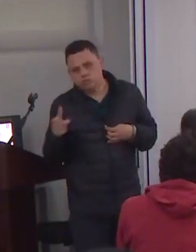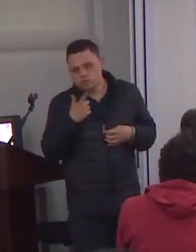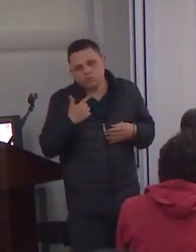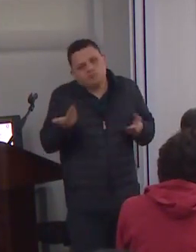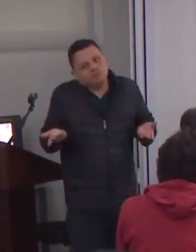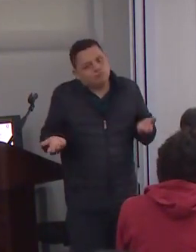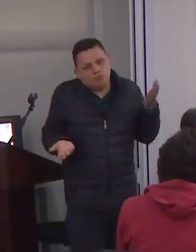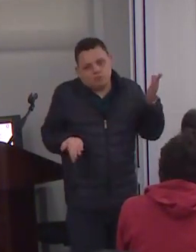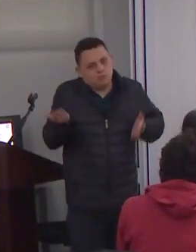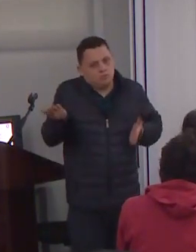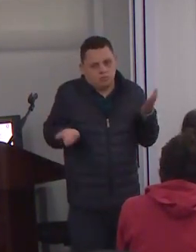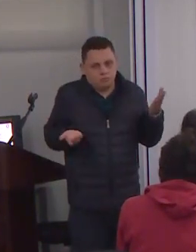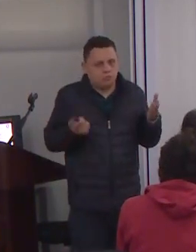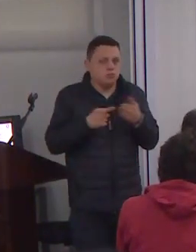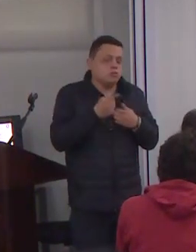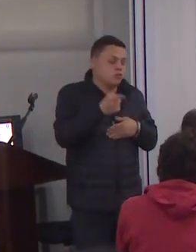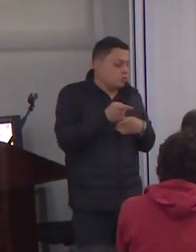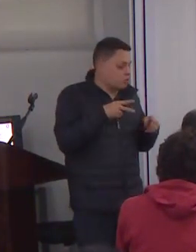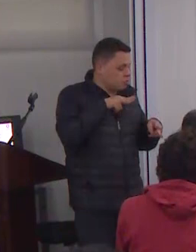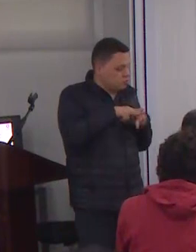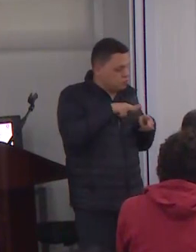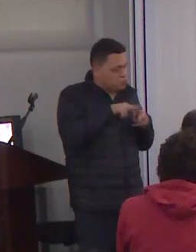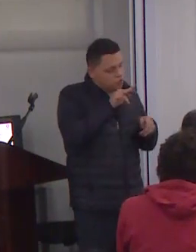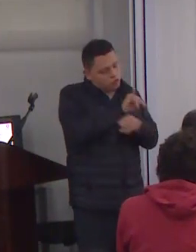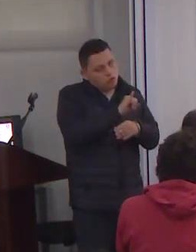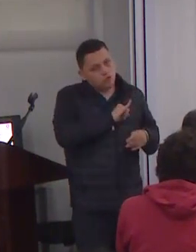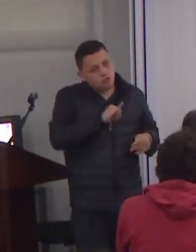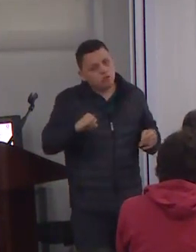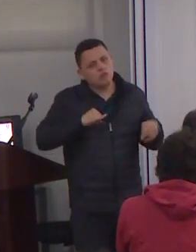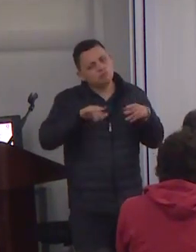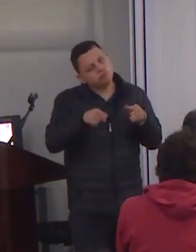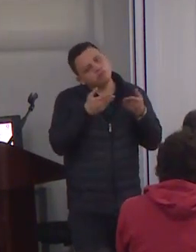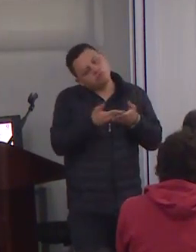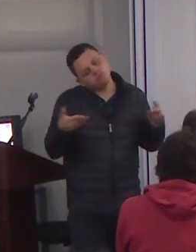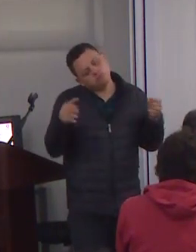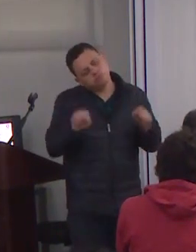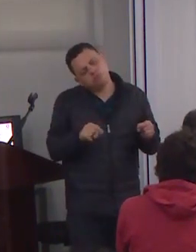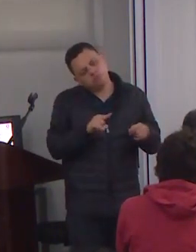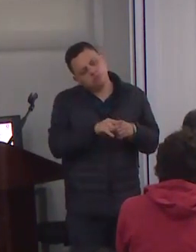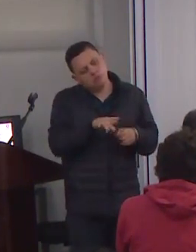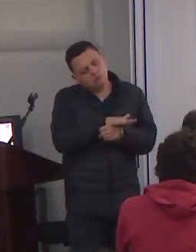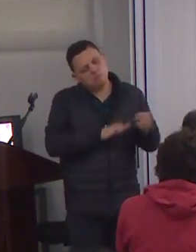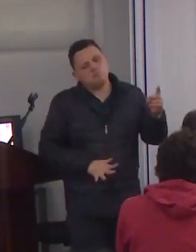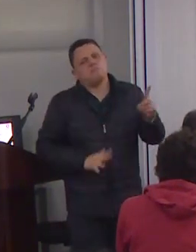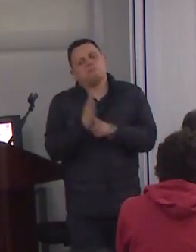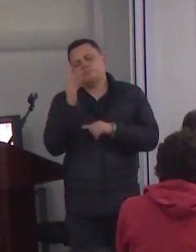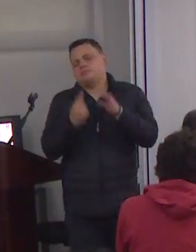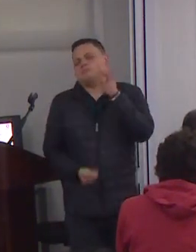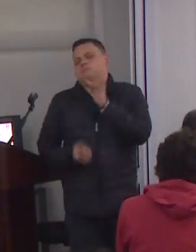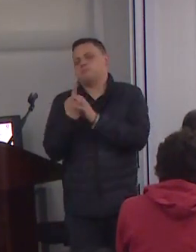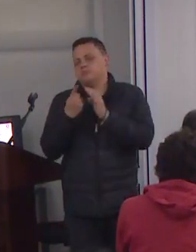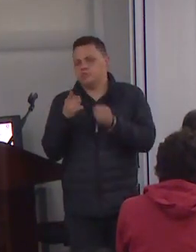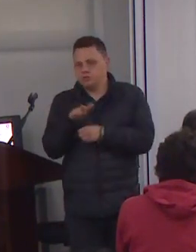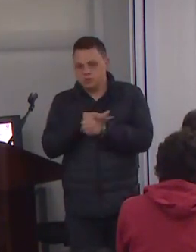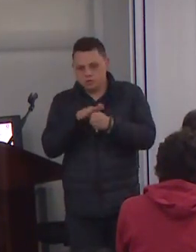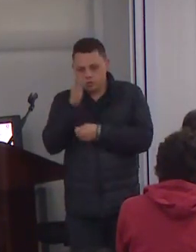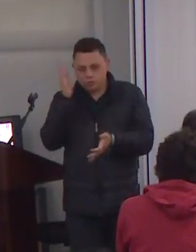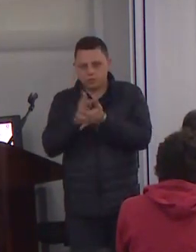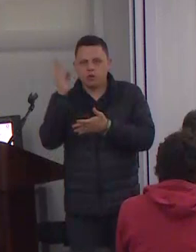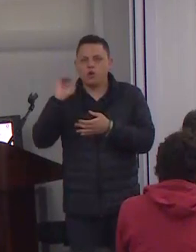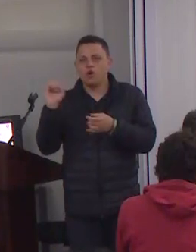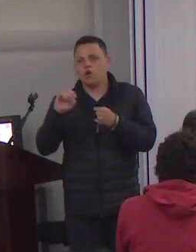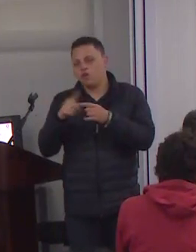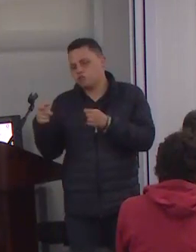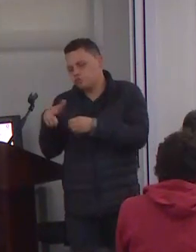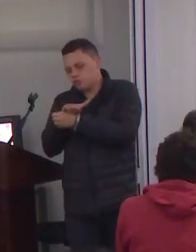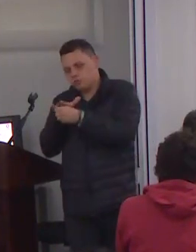esos recursos individuales y sé qué elementos pueden generar la crisis y qué elementos pueden favorecer que salga más